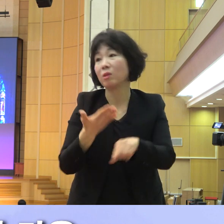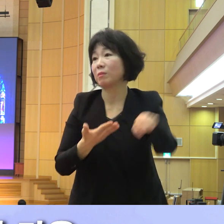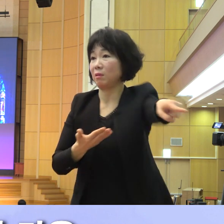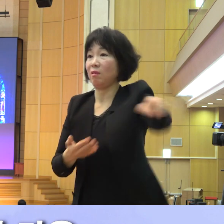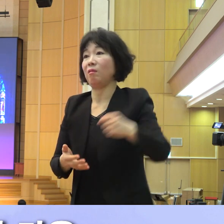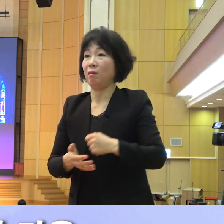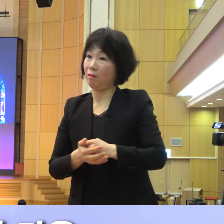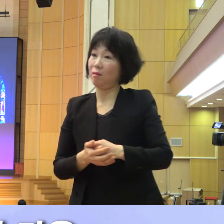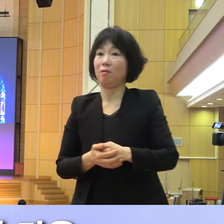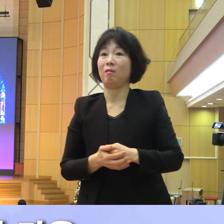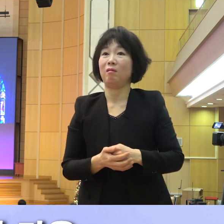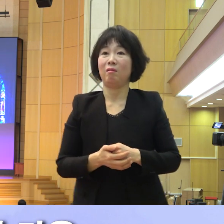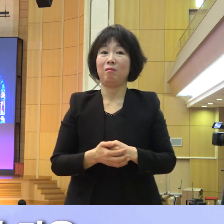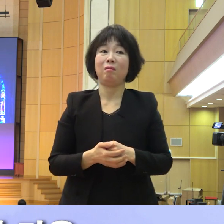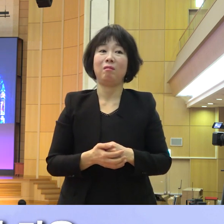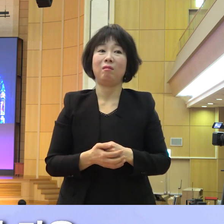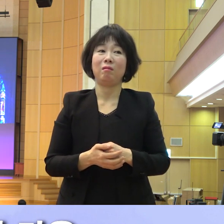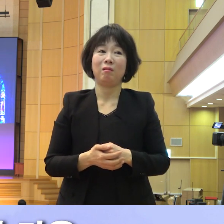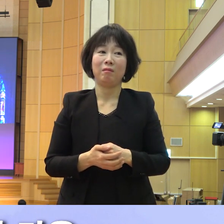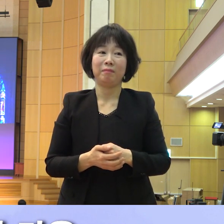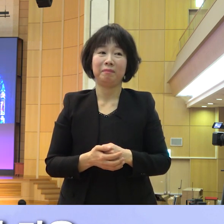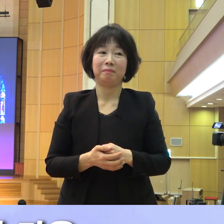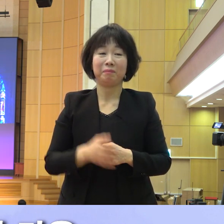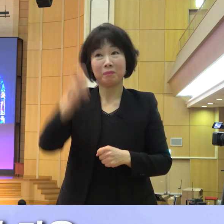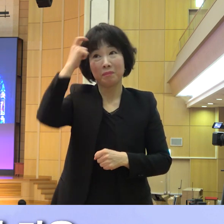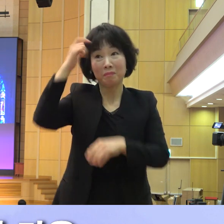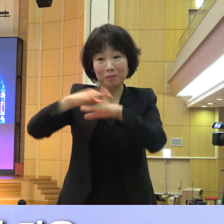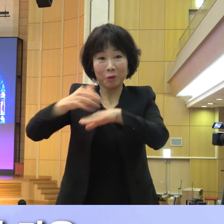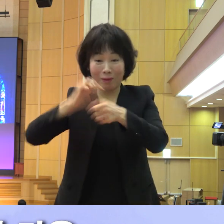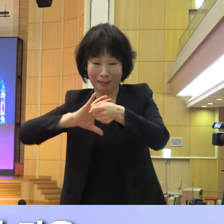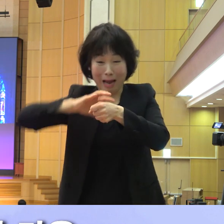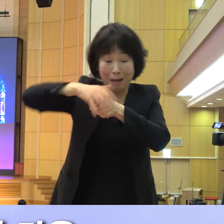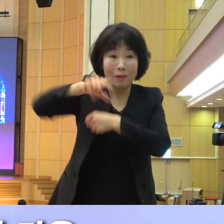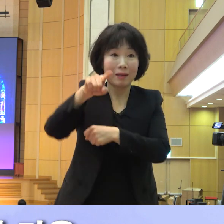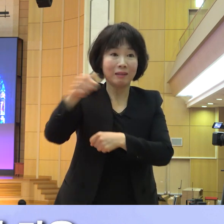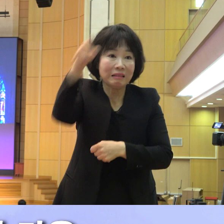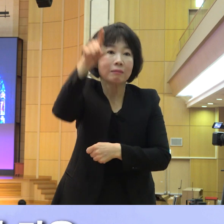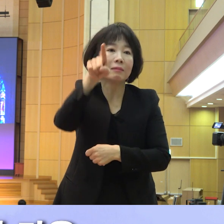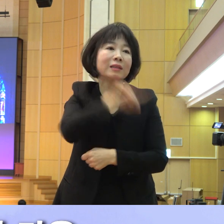여러분, 인류 역사에 솔로몬이만큼 부귀영화 누린 사람이 있나요?